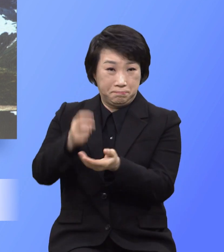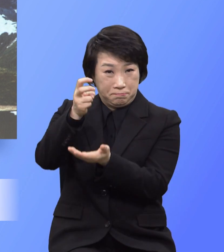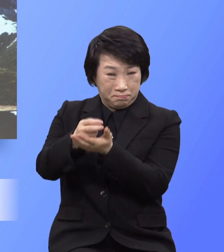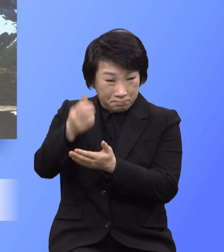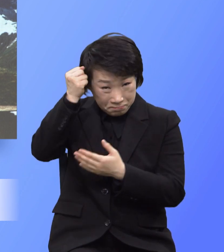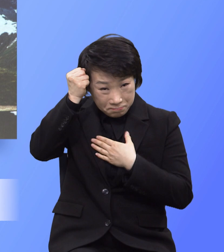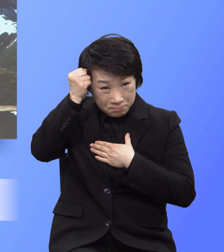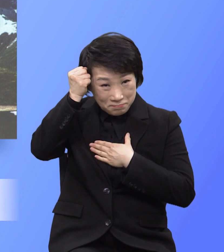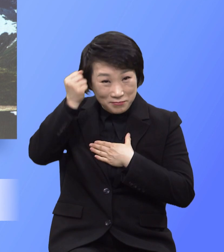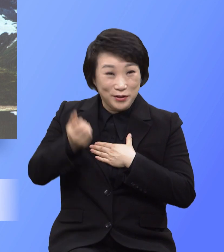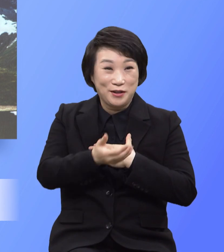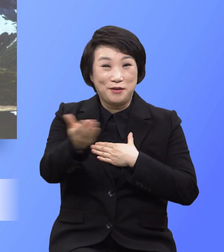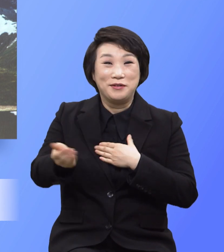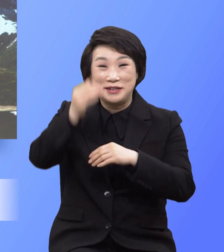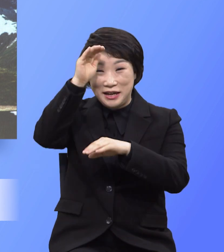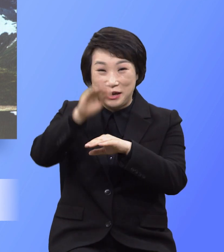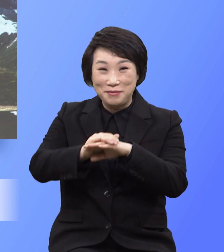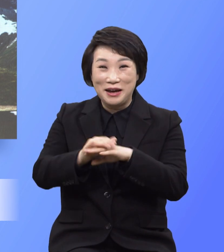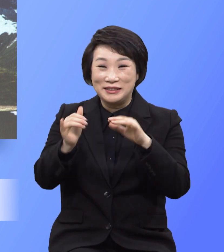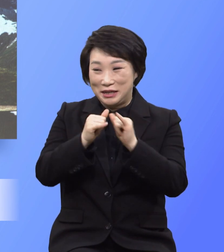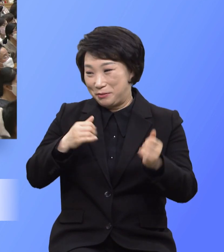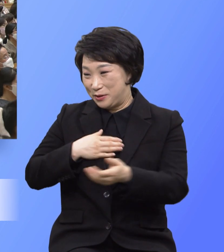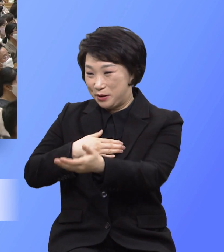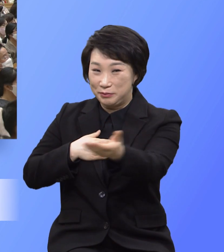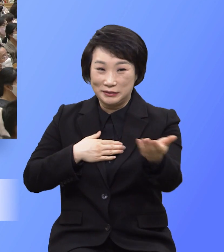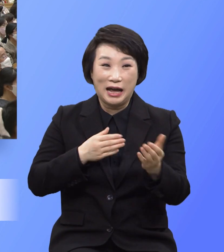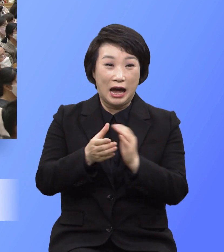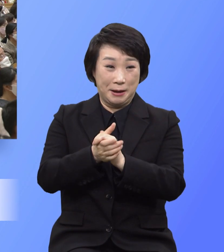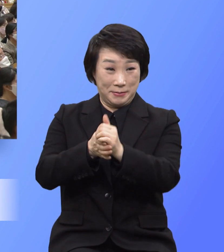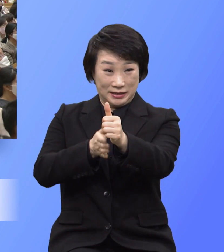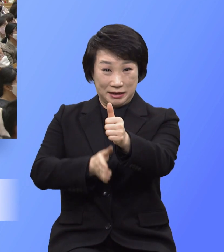원칙을 가지고 예배하시는 분 아멘 합시다.